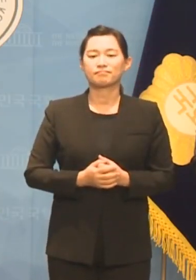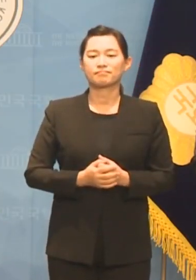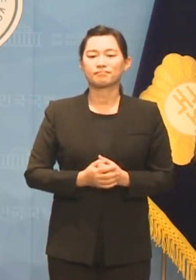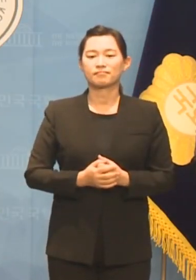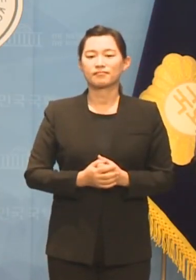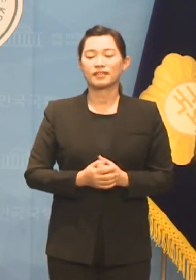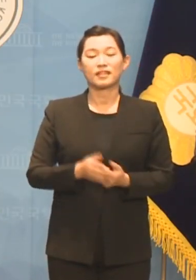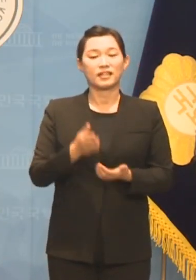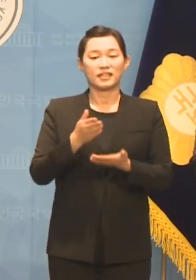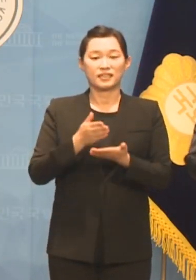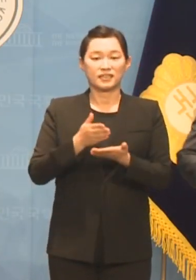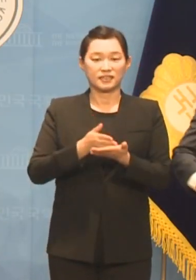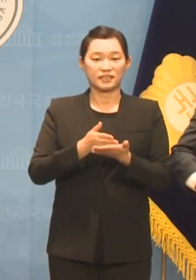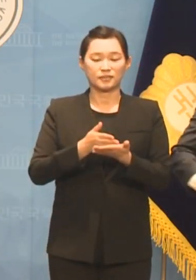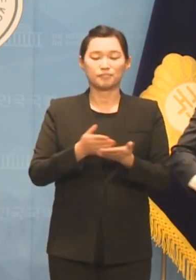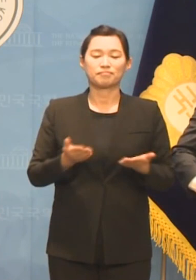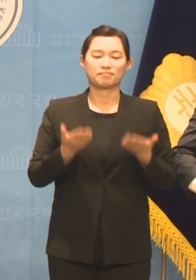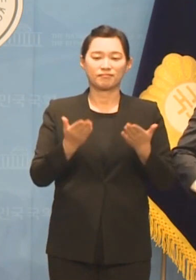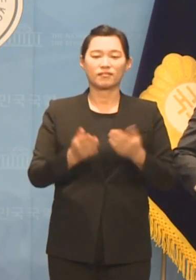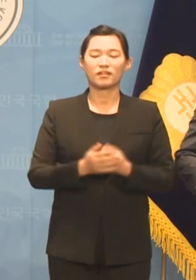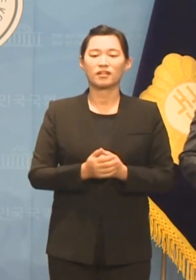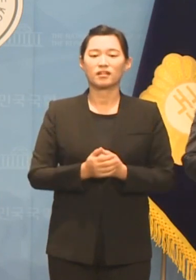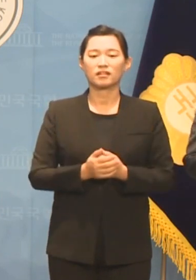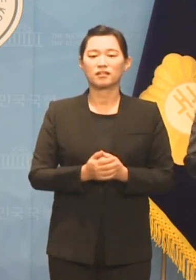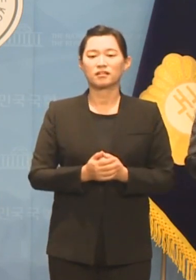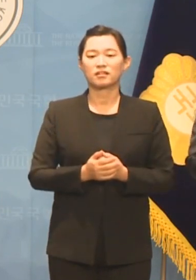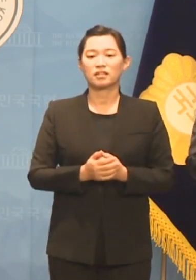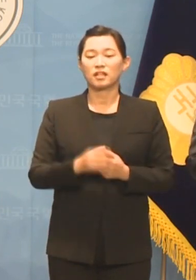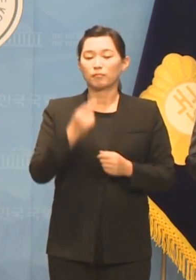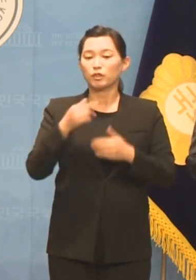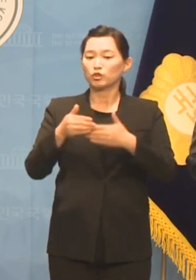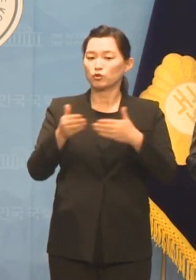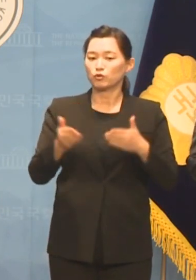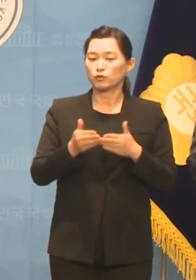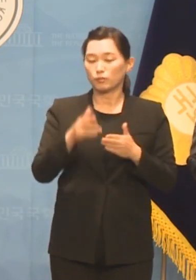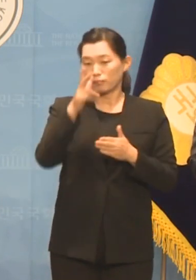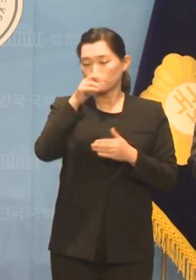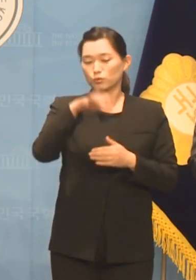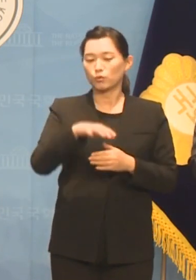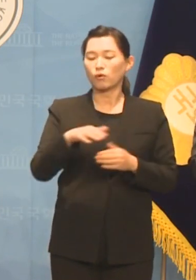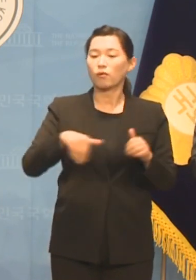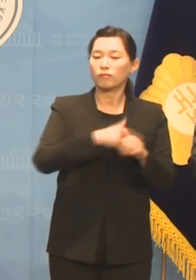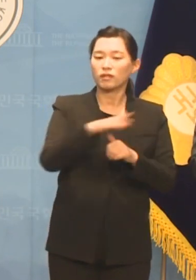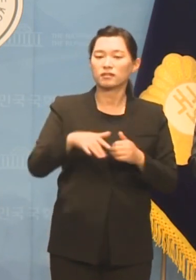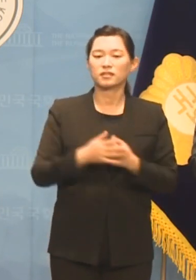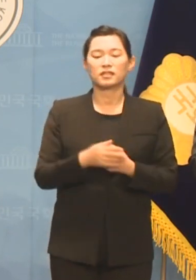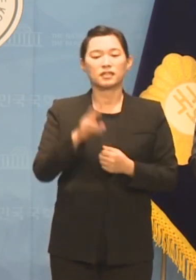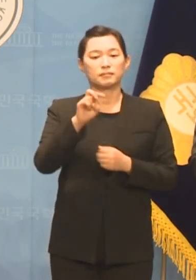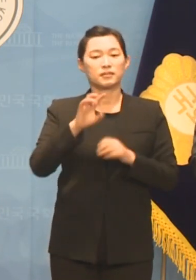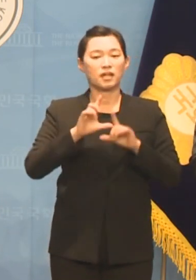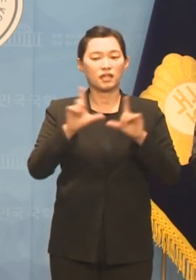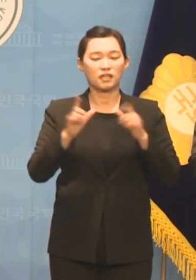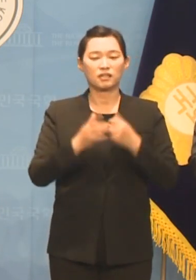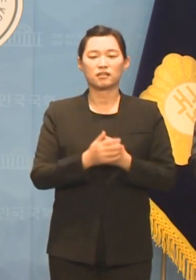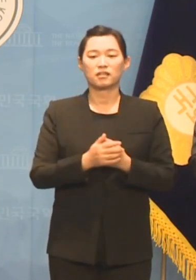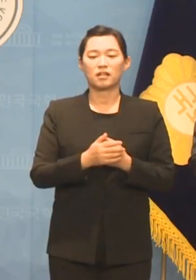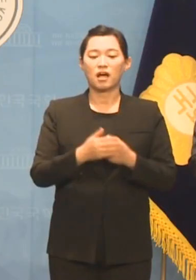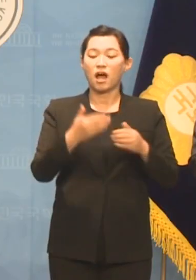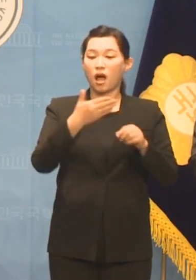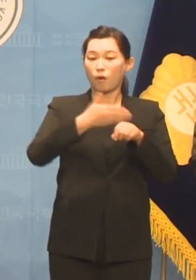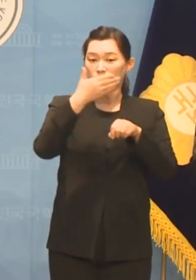이어서 기자회견도 하겠습니다. 주말간 민주파출소 현황은 24일 9시